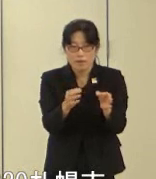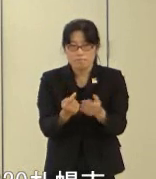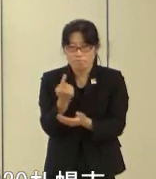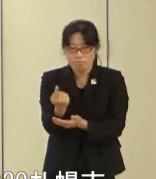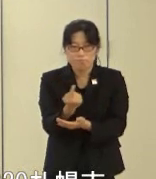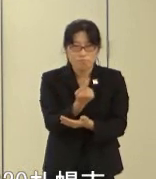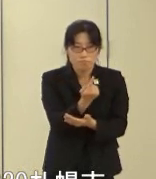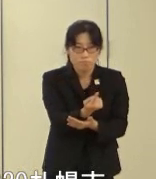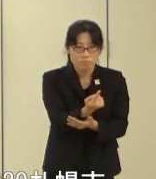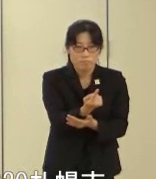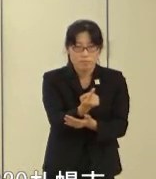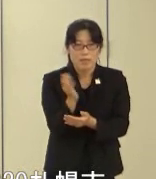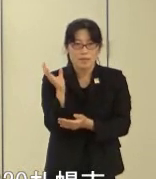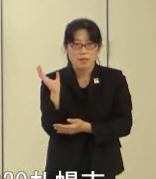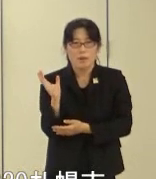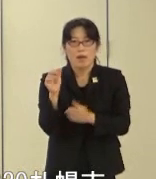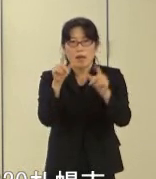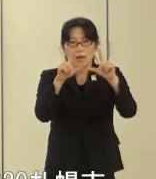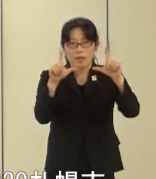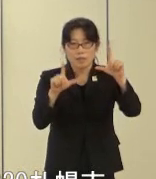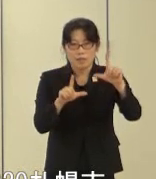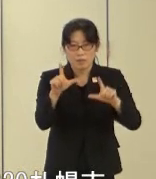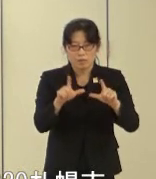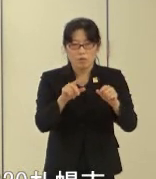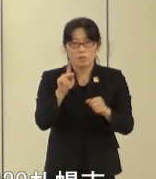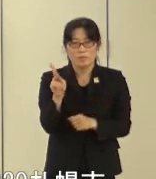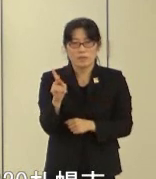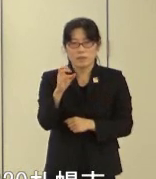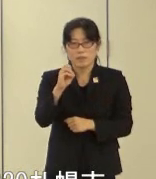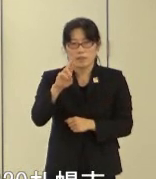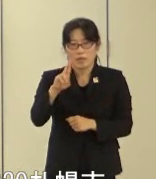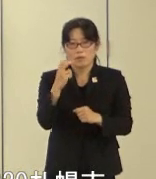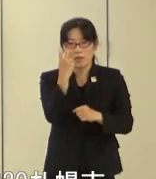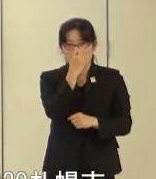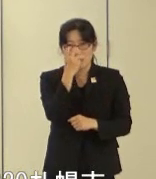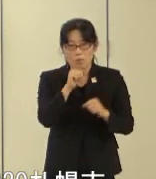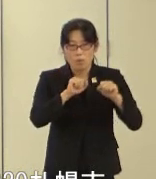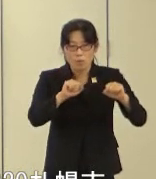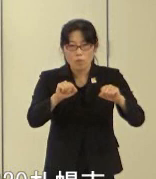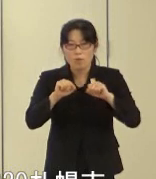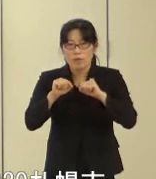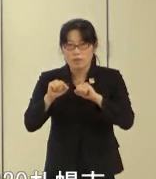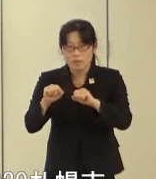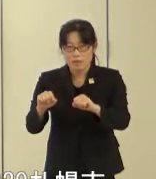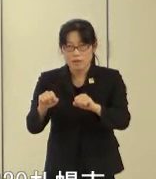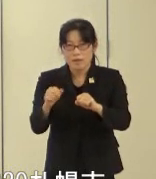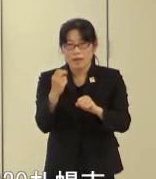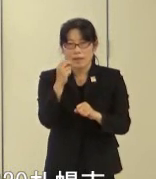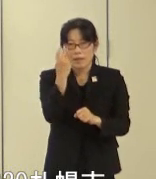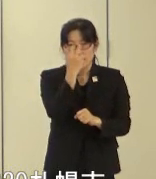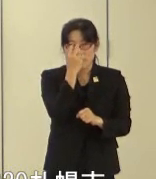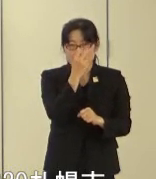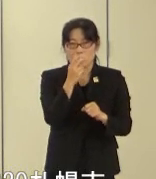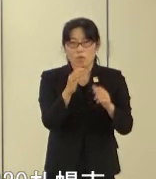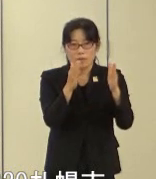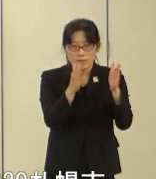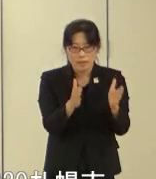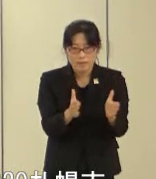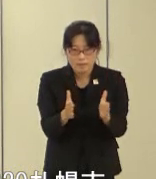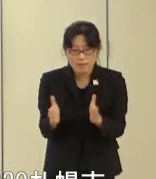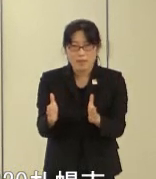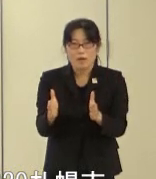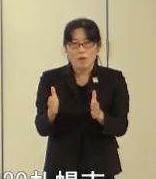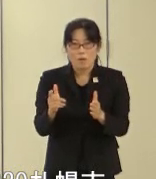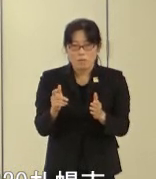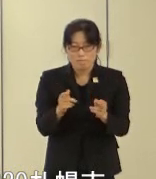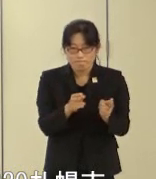査、いわゆる出前型の PCR 検査ということも行って、検査体制を強化してま